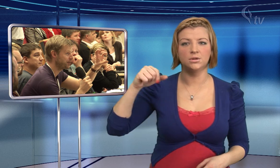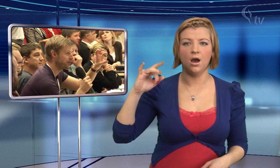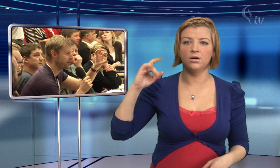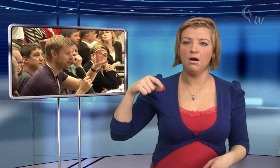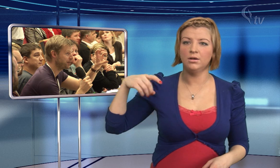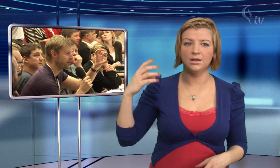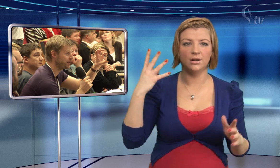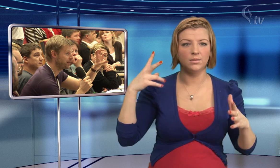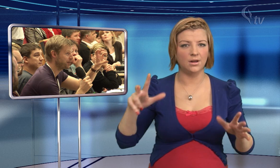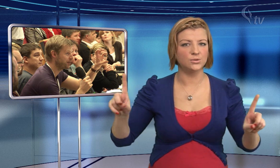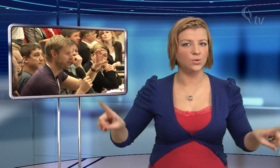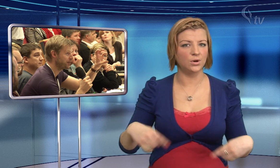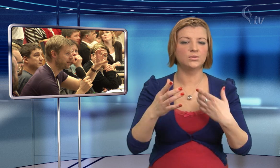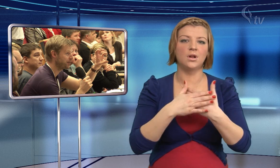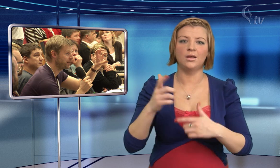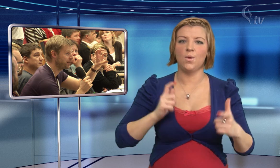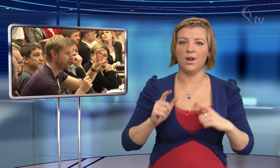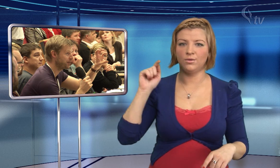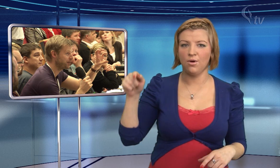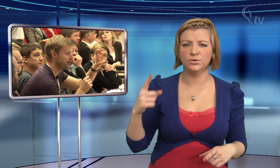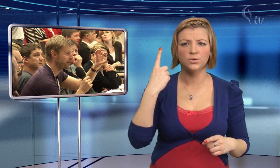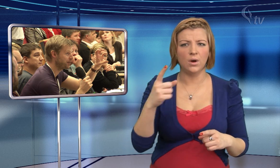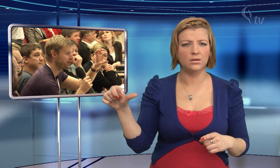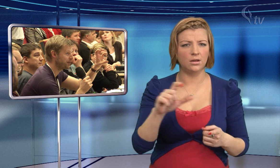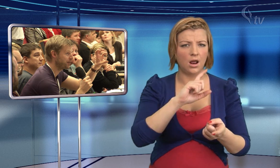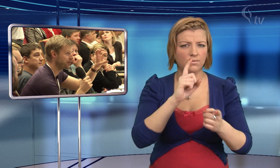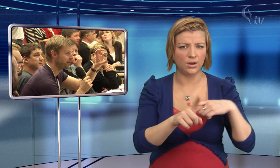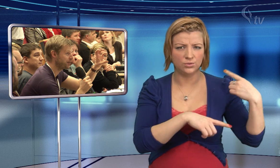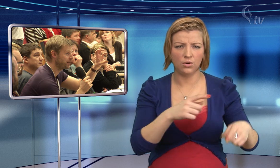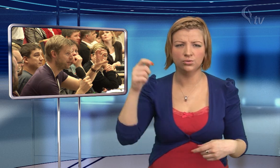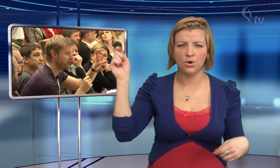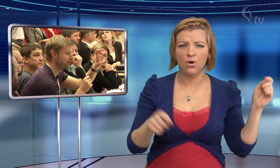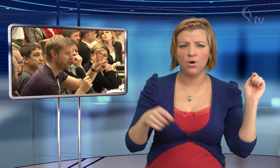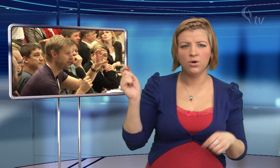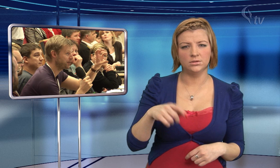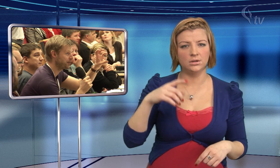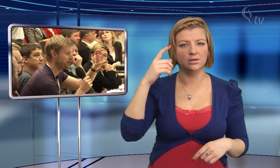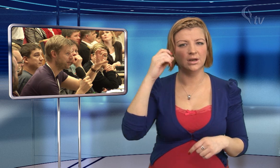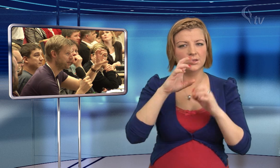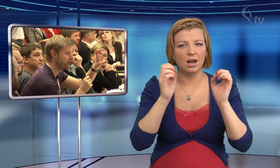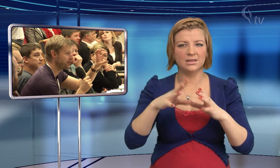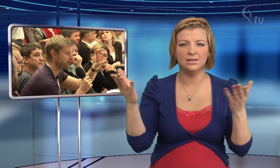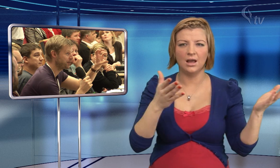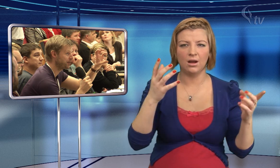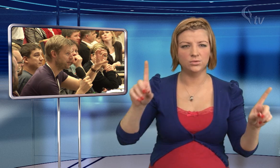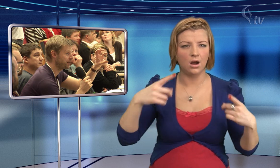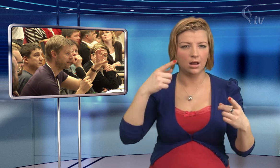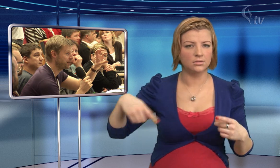February 25–27, 2011 toimus Garage 48 üritus Tallinna Ülikoolis, kus ühe nädalavahetuse jooksul lõid